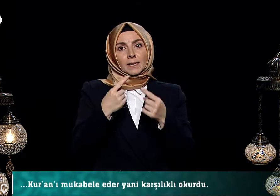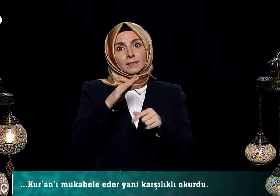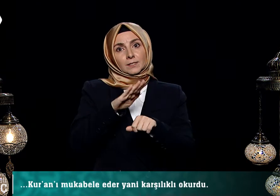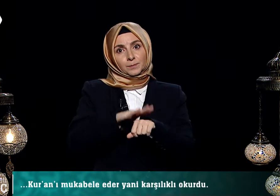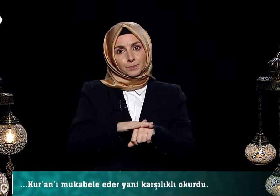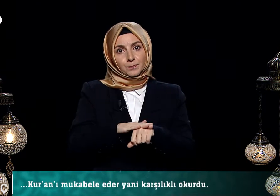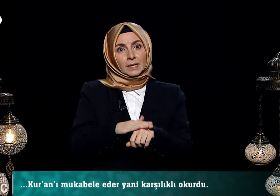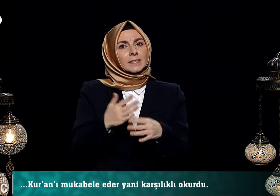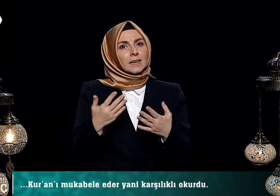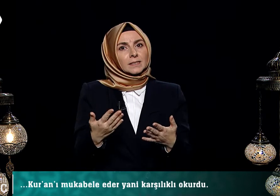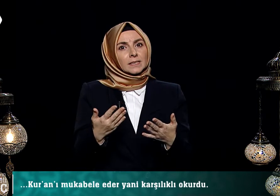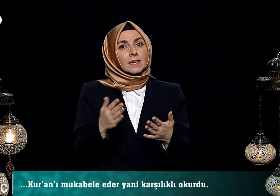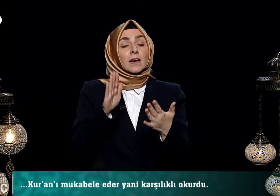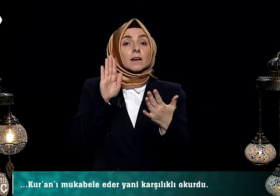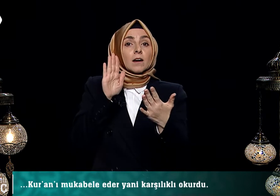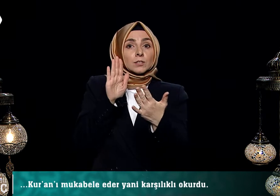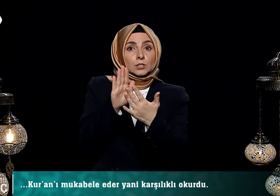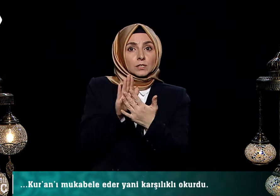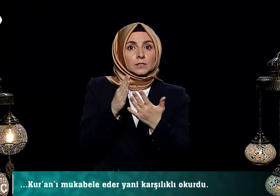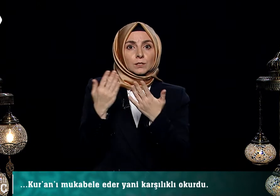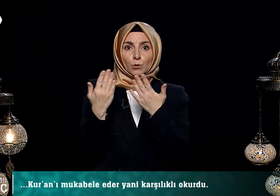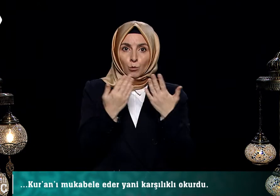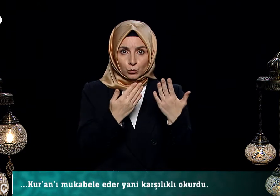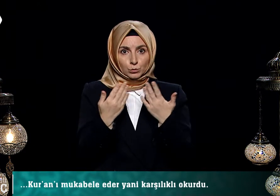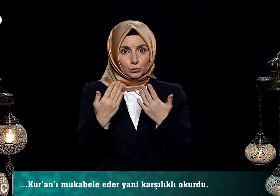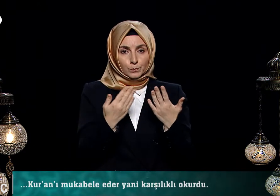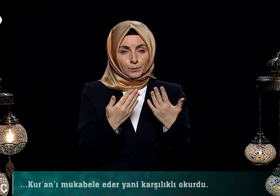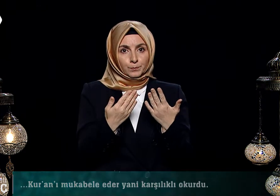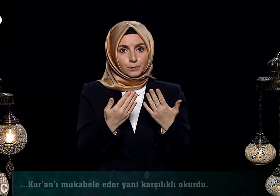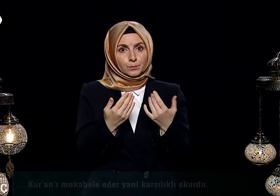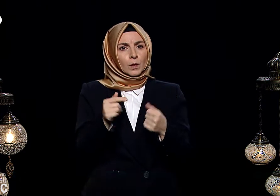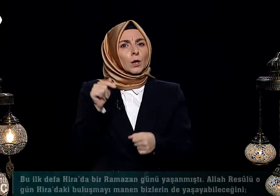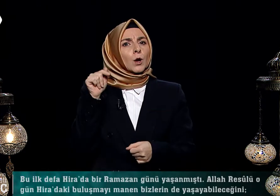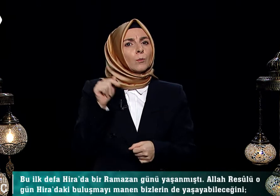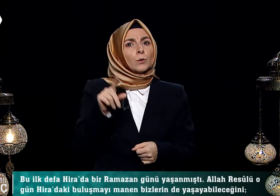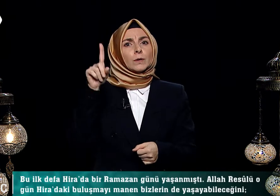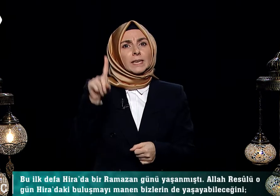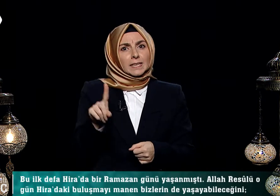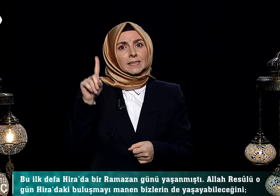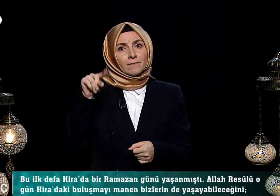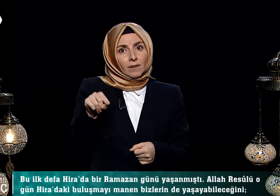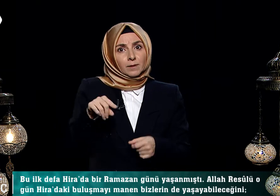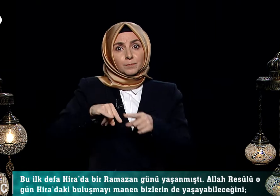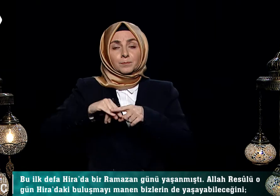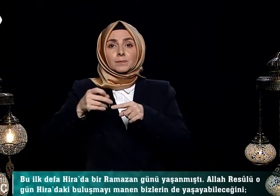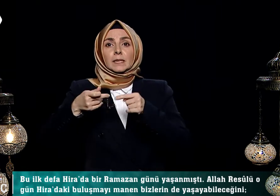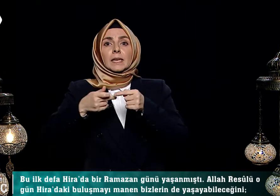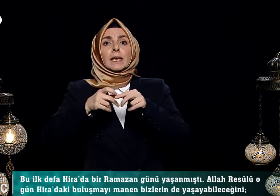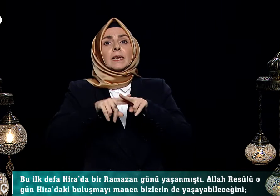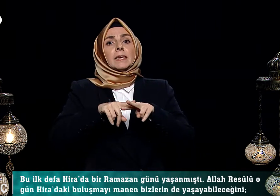eder. Yani karşılıklı okurdu. Bu ilk defa